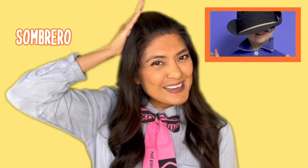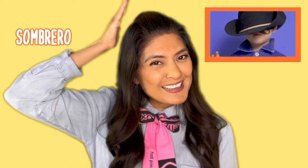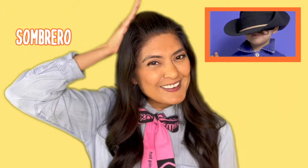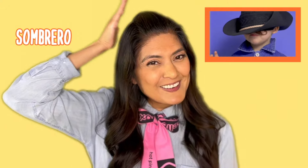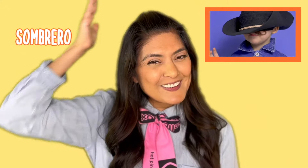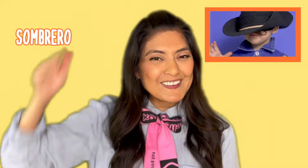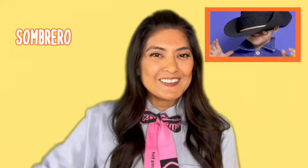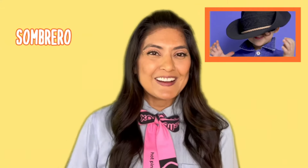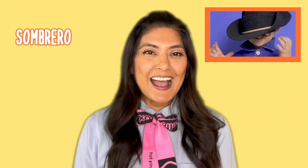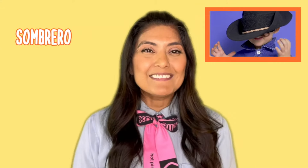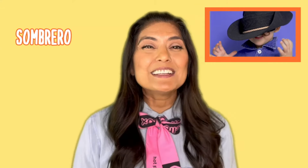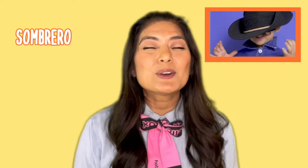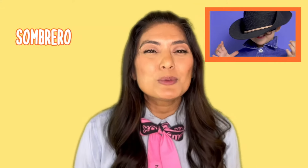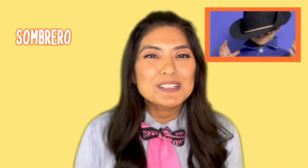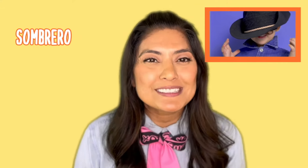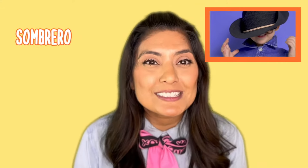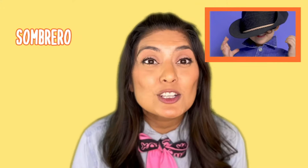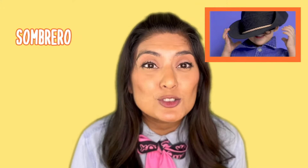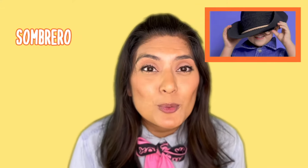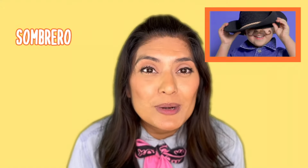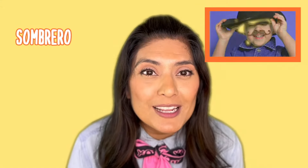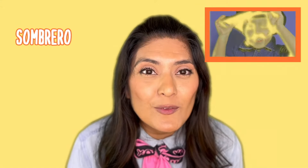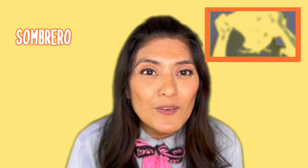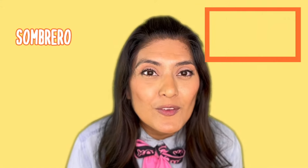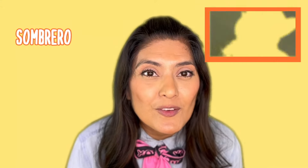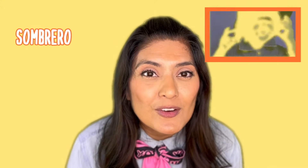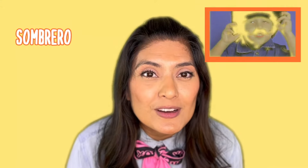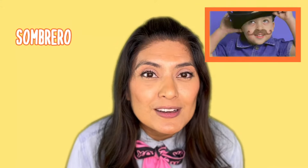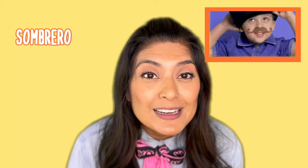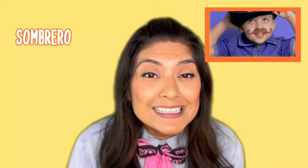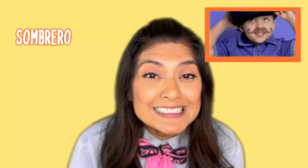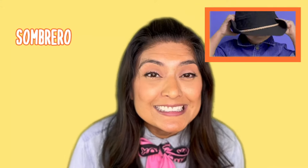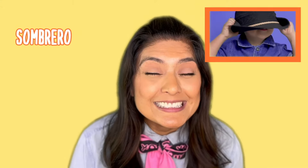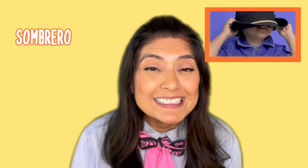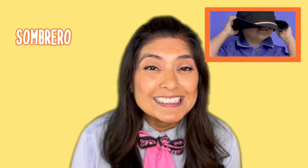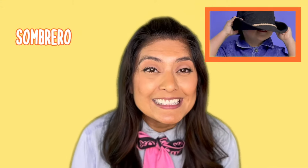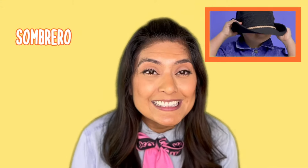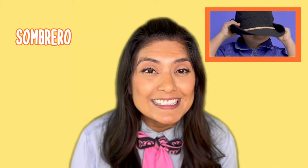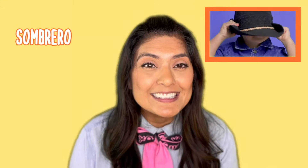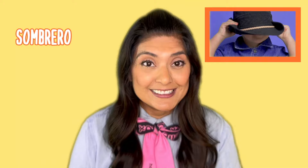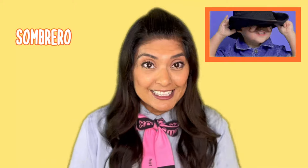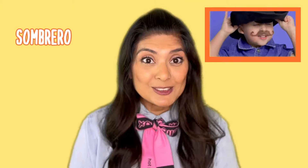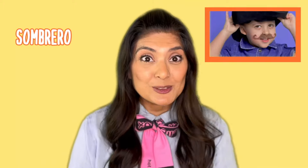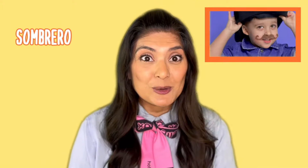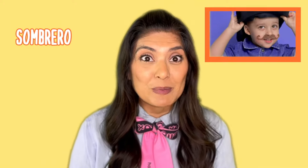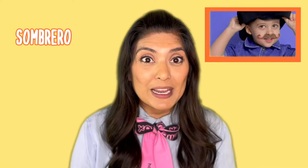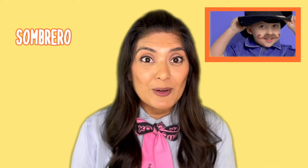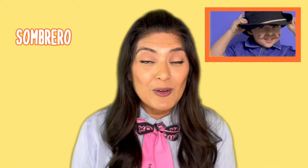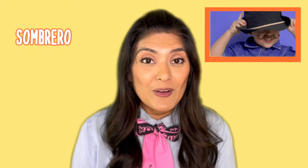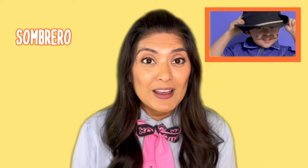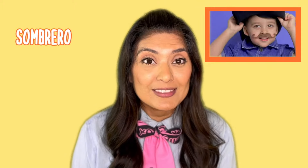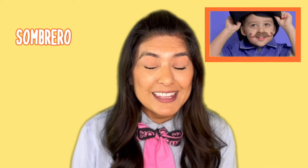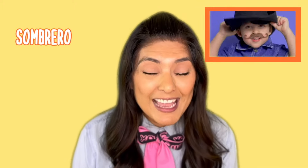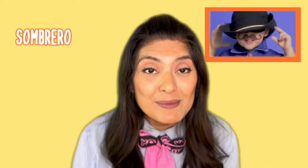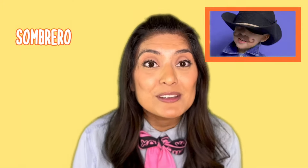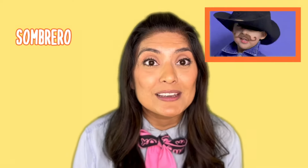Sombrero. A ver cómo dices sombrero. Sí. ¿Tienes un sombrero? Déjame verlo